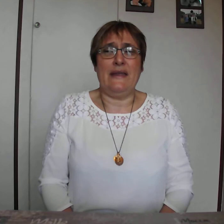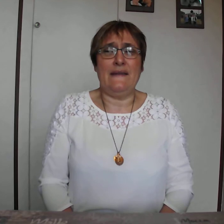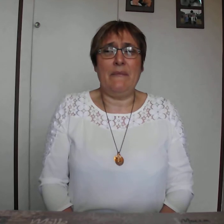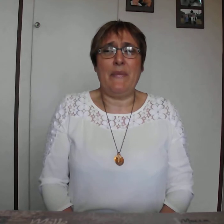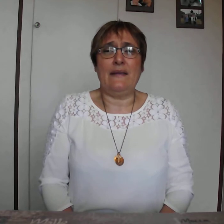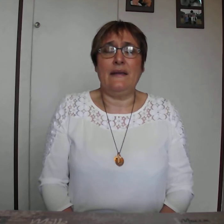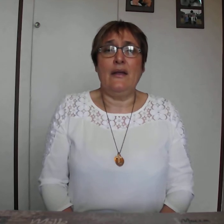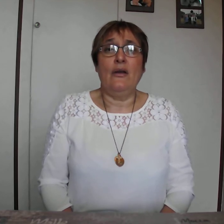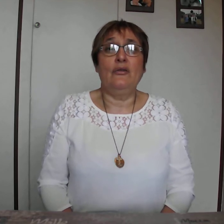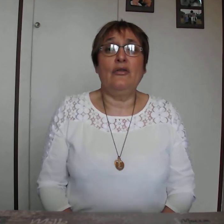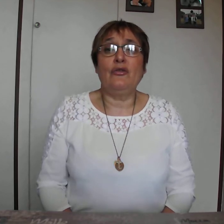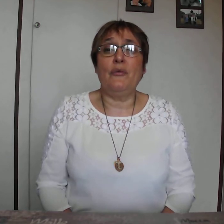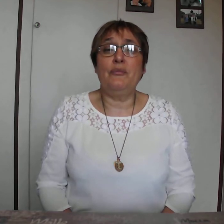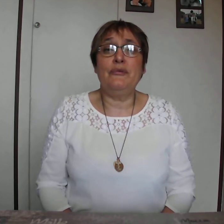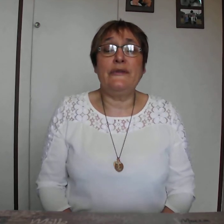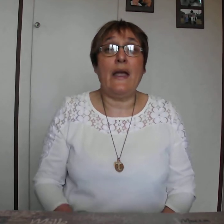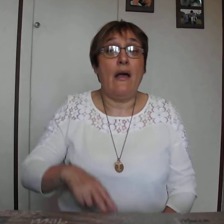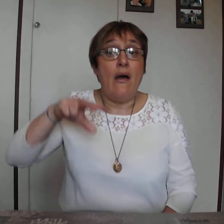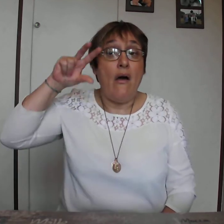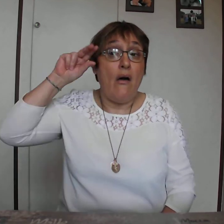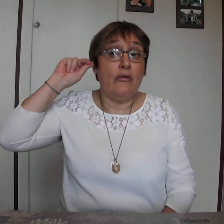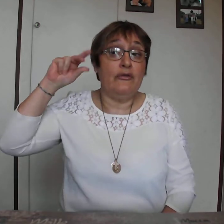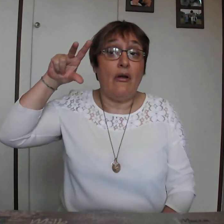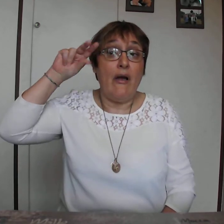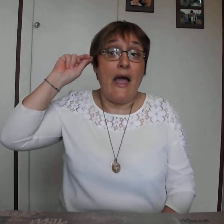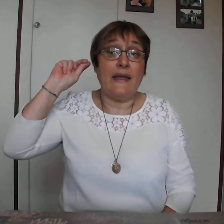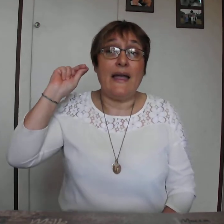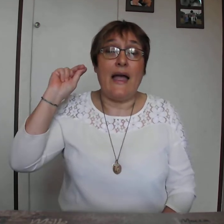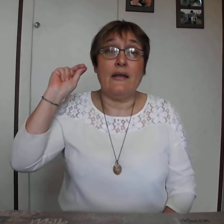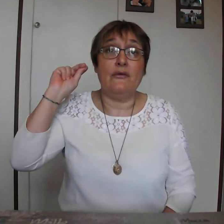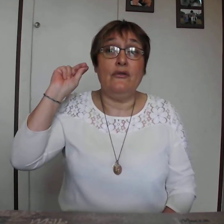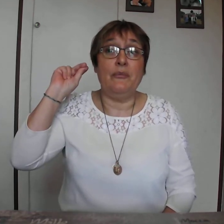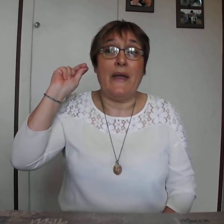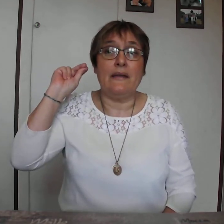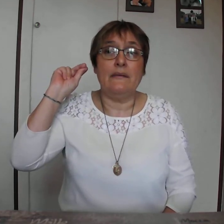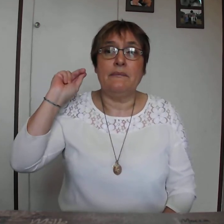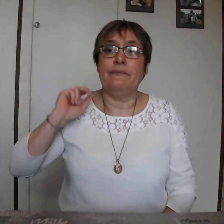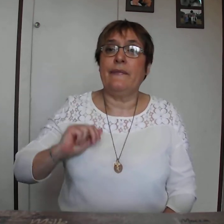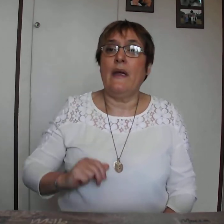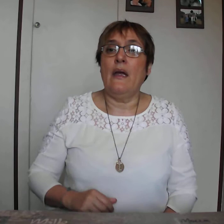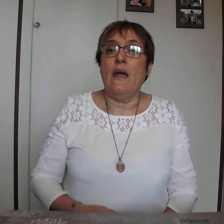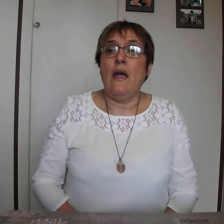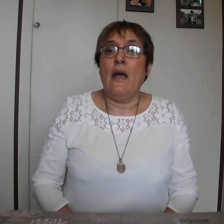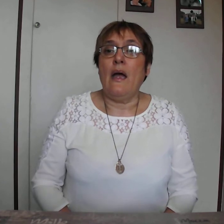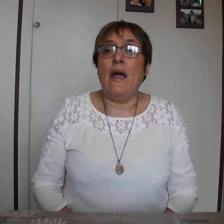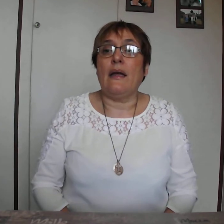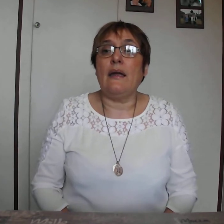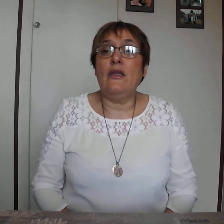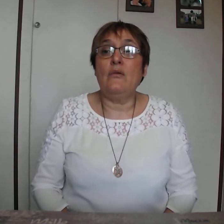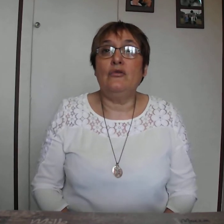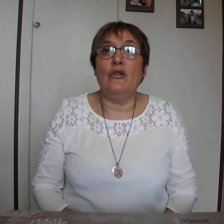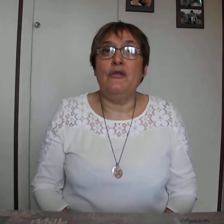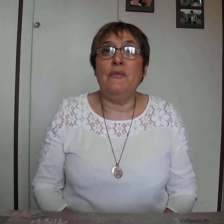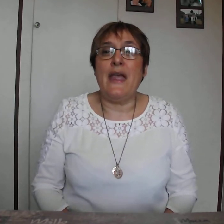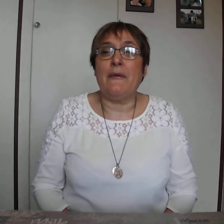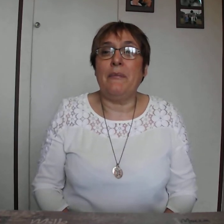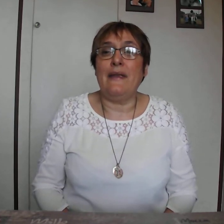ses pattes, notre poussin entend un craque suspect. Un rayon de lumière